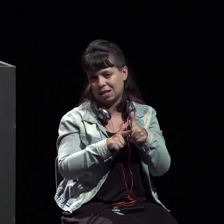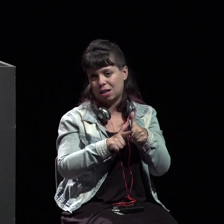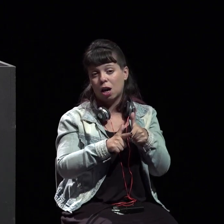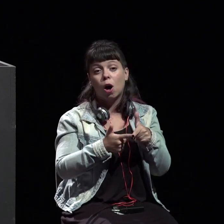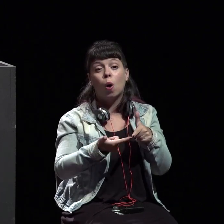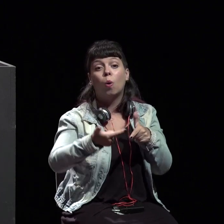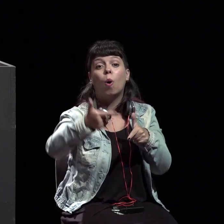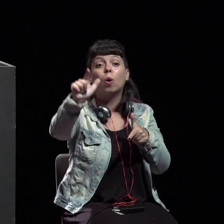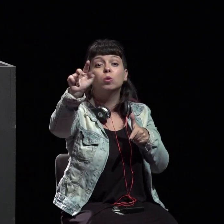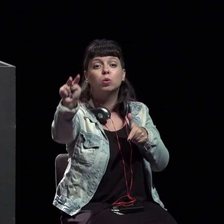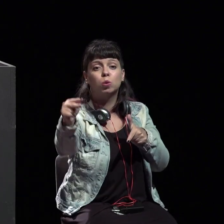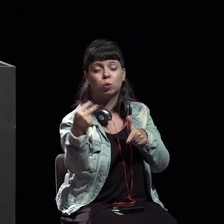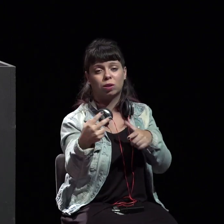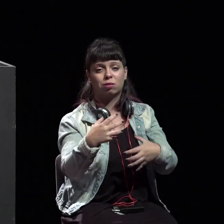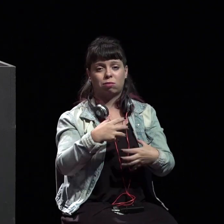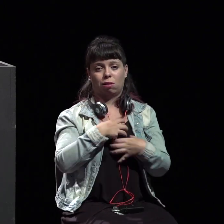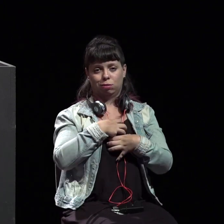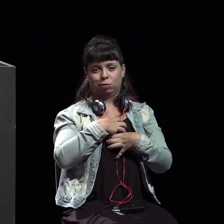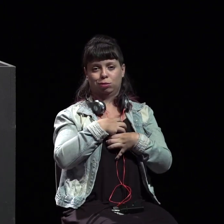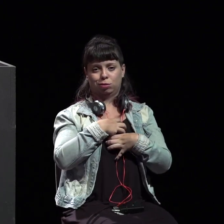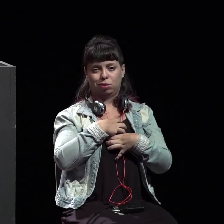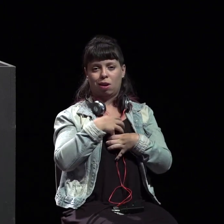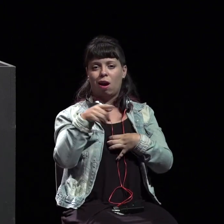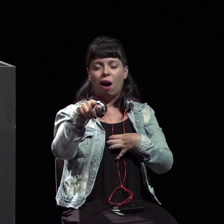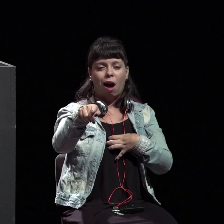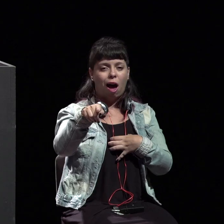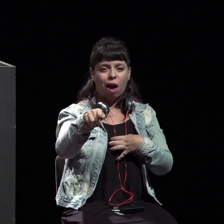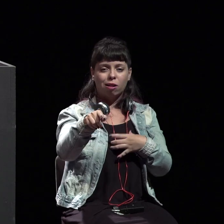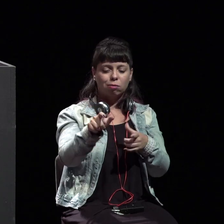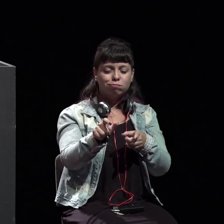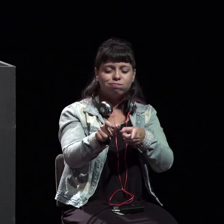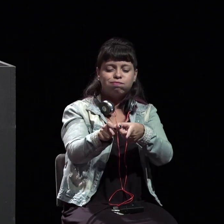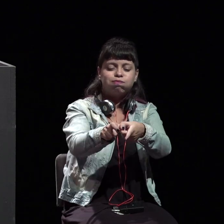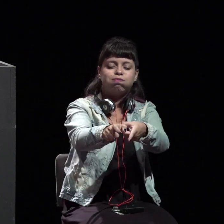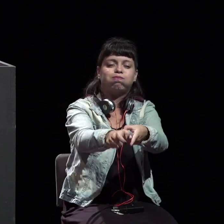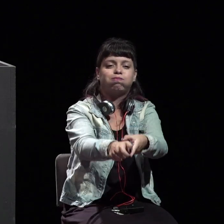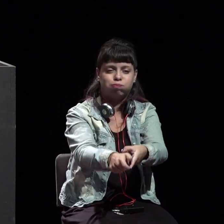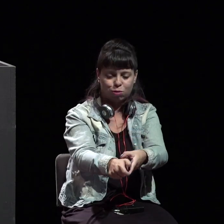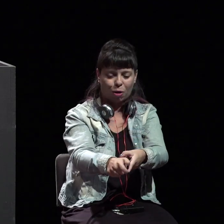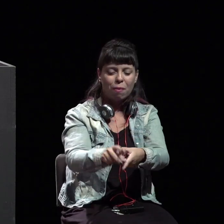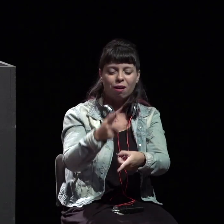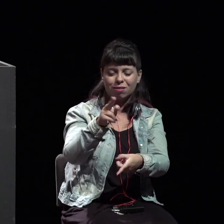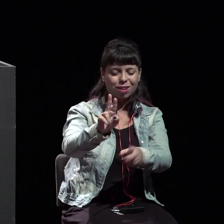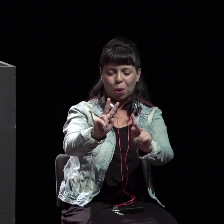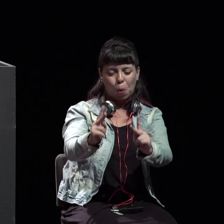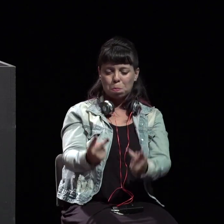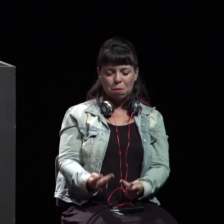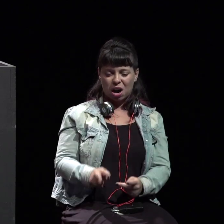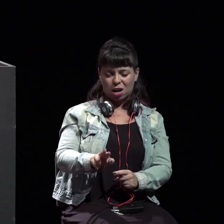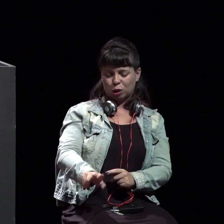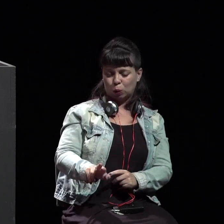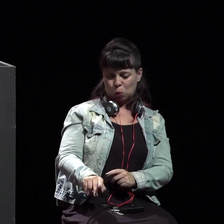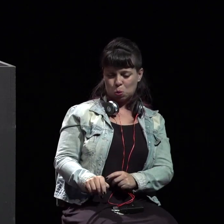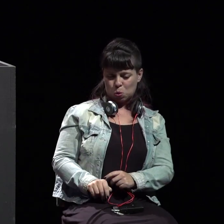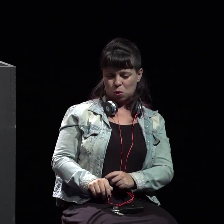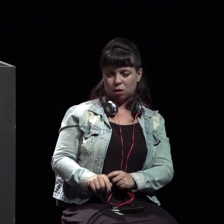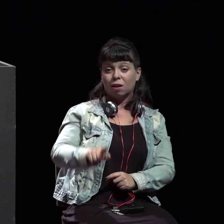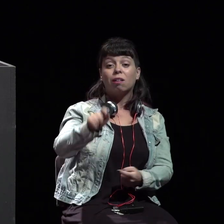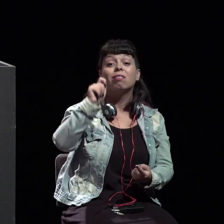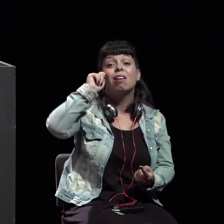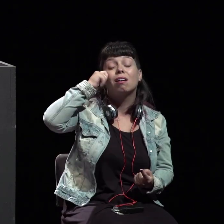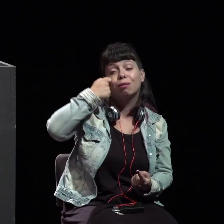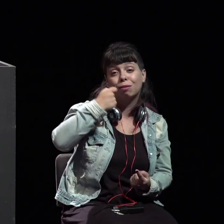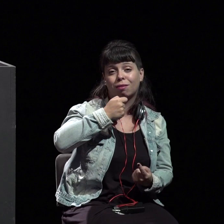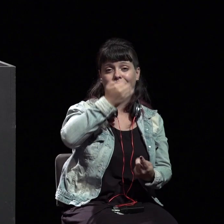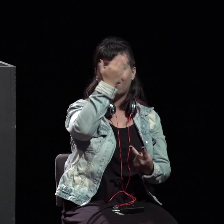outros, não contemplados por uma concepção de humano e humanismo, negros,